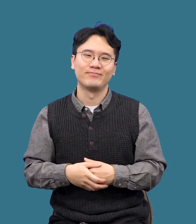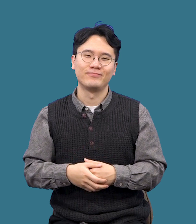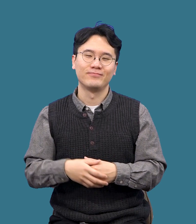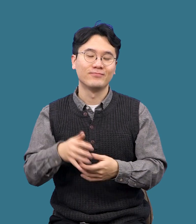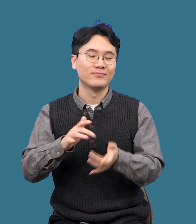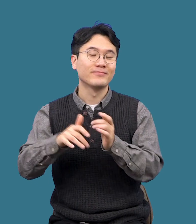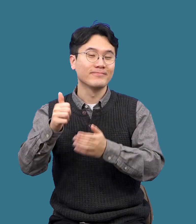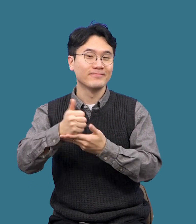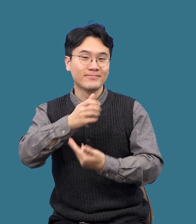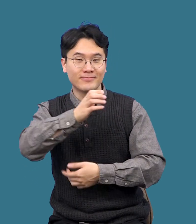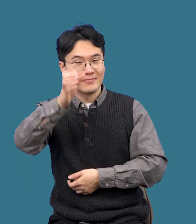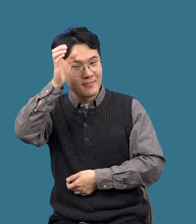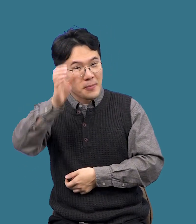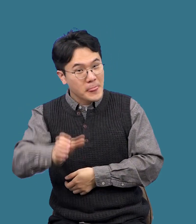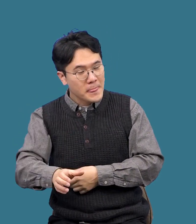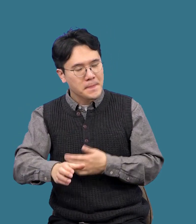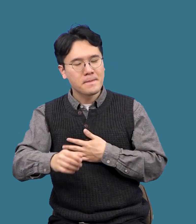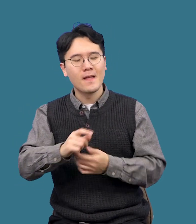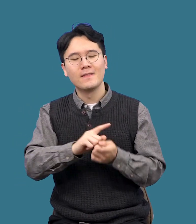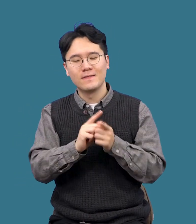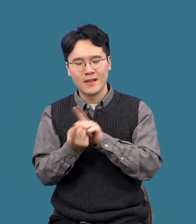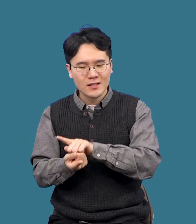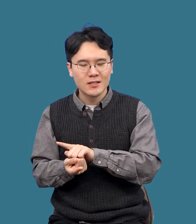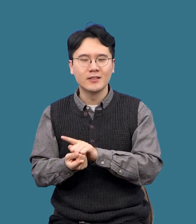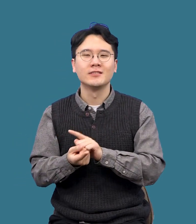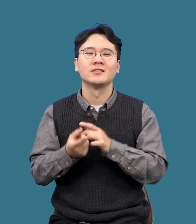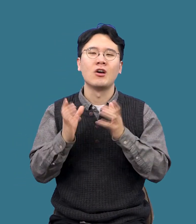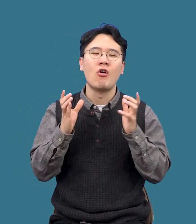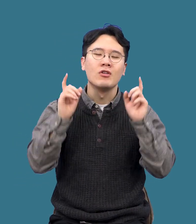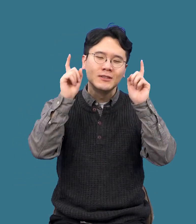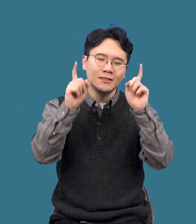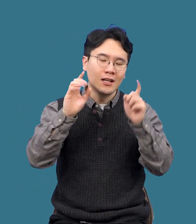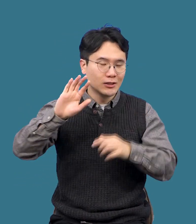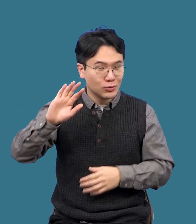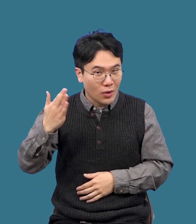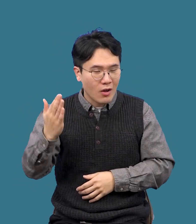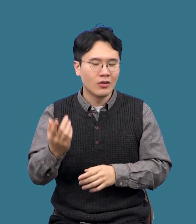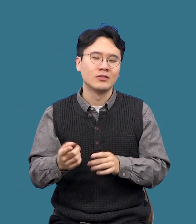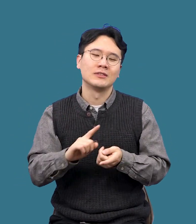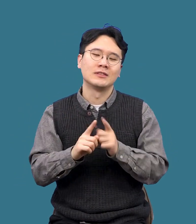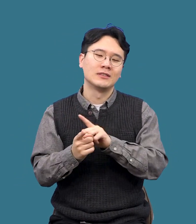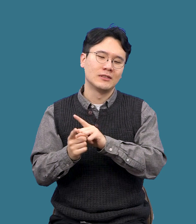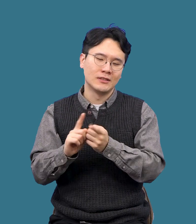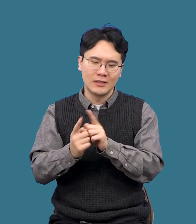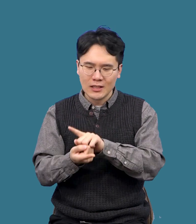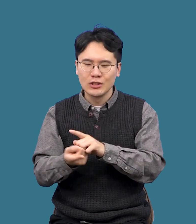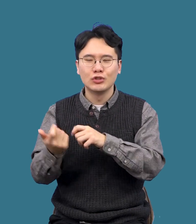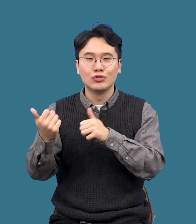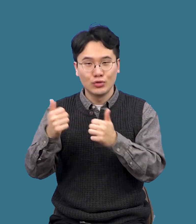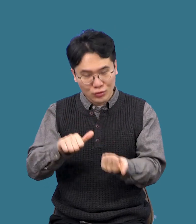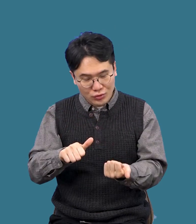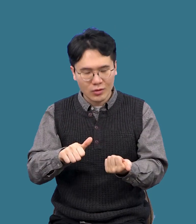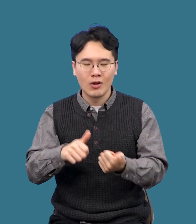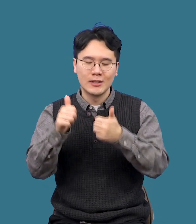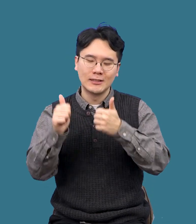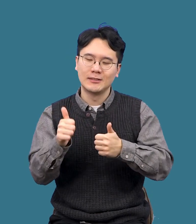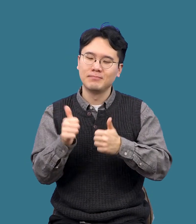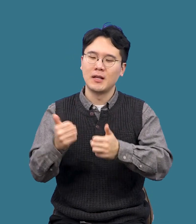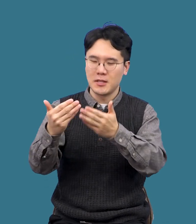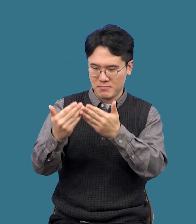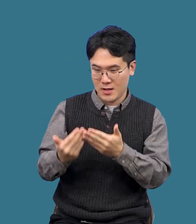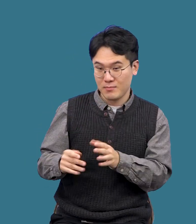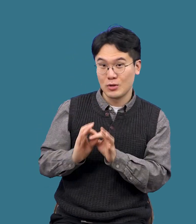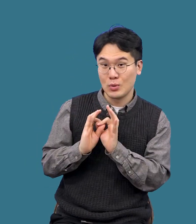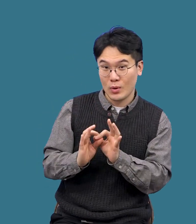십자가에서 내 대신 유월절 어린 양이 되어 대신 죽으시고 대신 심판받으심으로 우리는